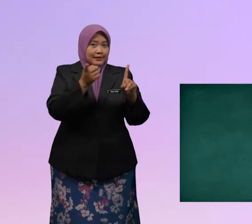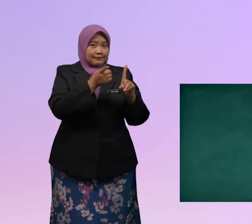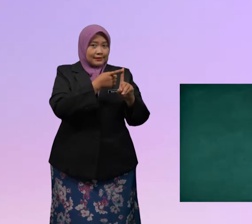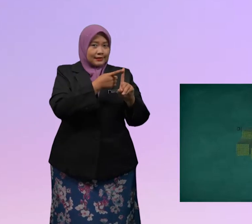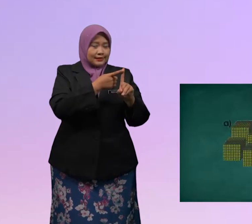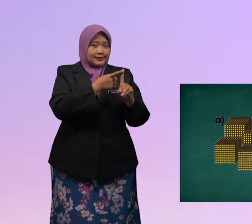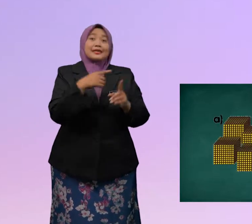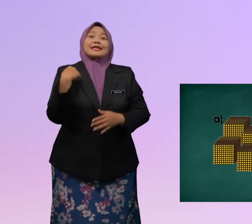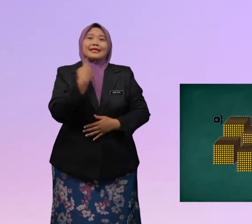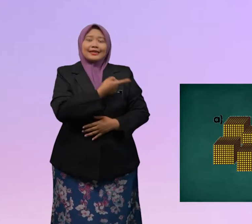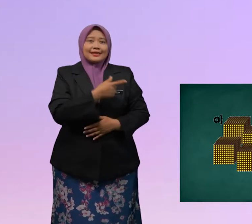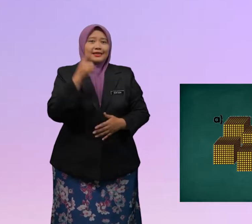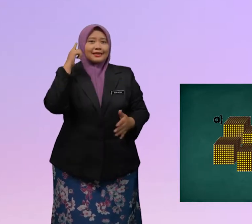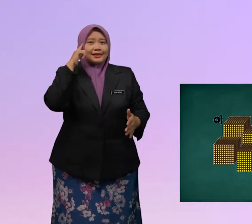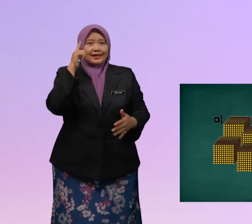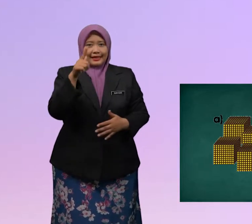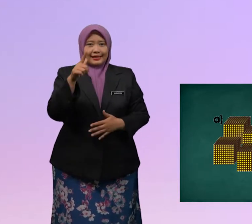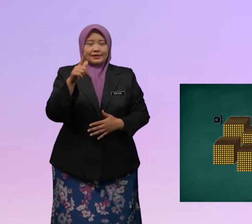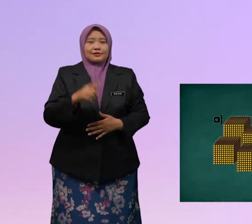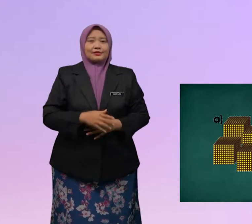Pertama, kita lihat